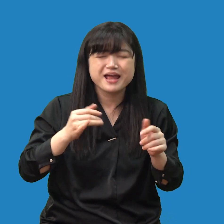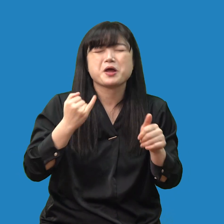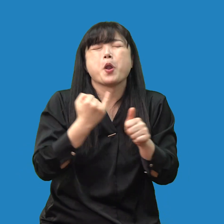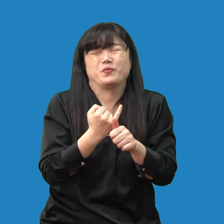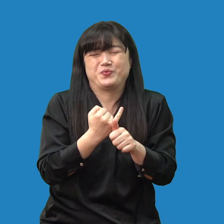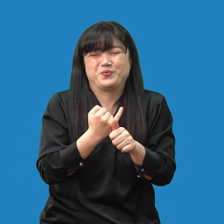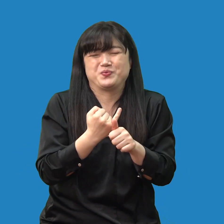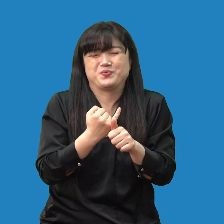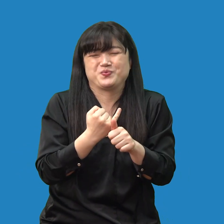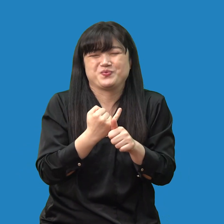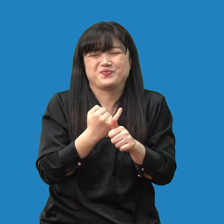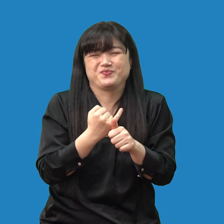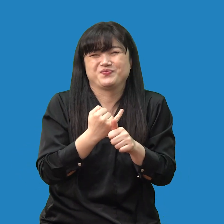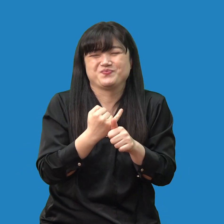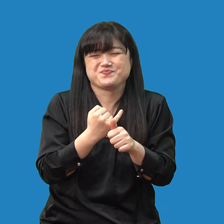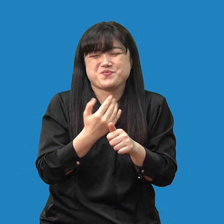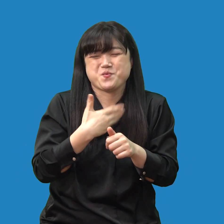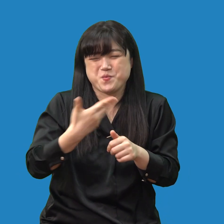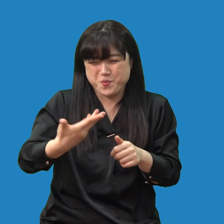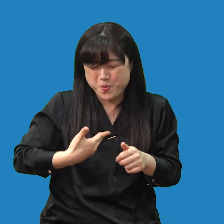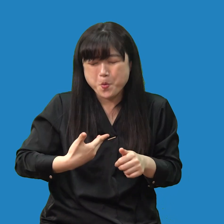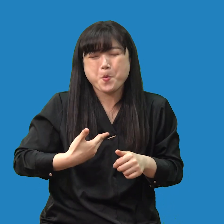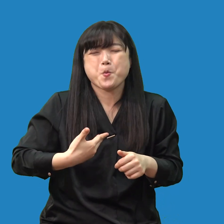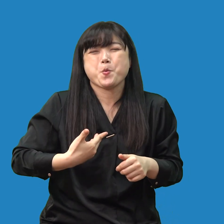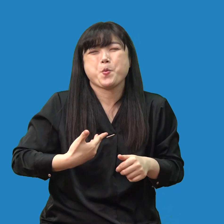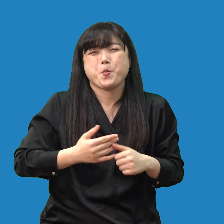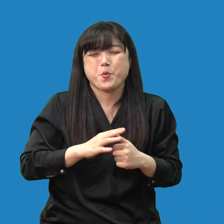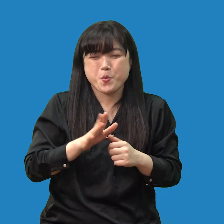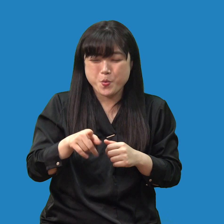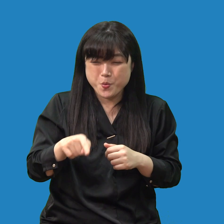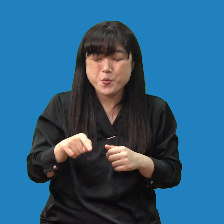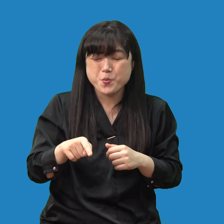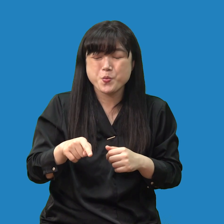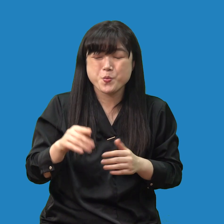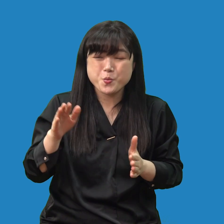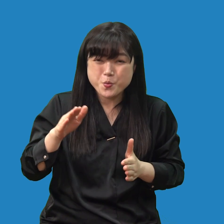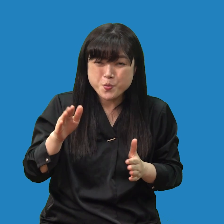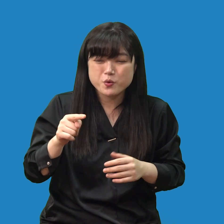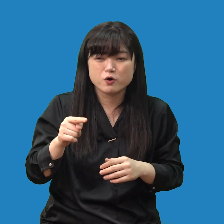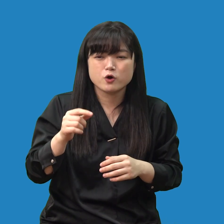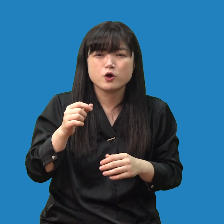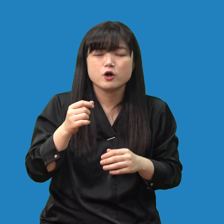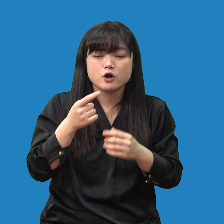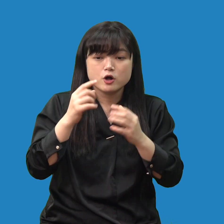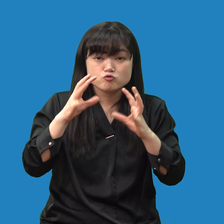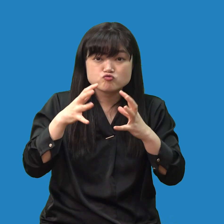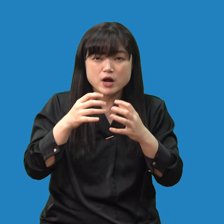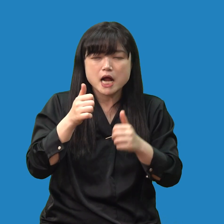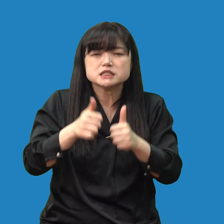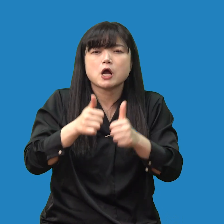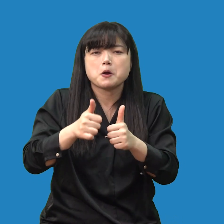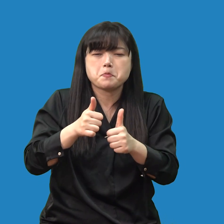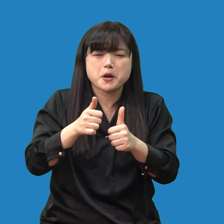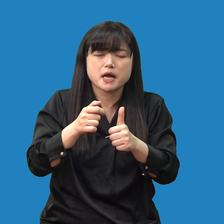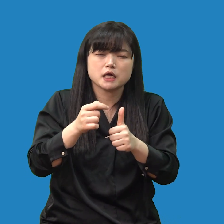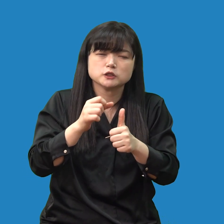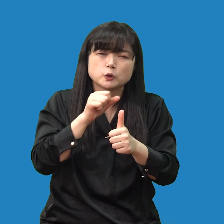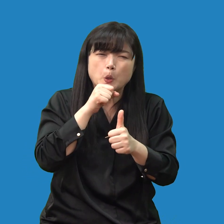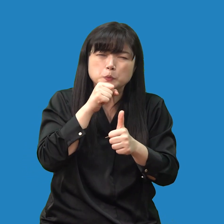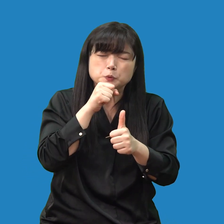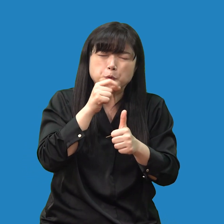한다고 그렇게 소식을 전했는데요. 이 친구는 이전에 그 국가고시에 근소한